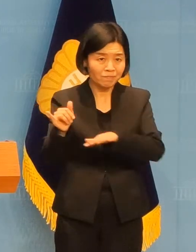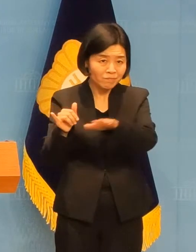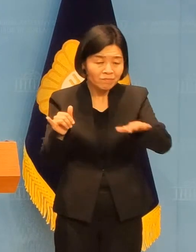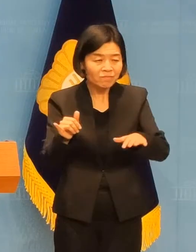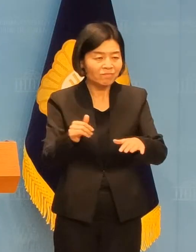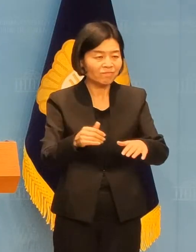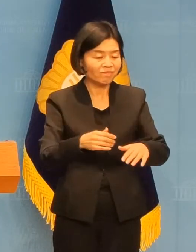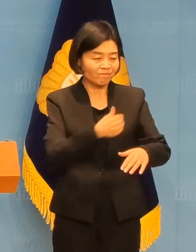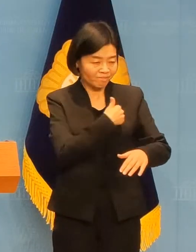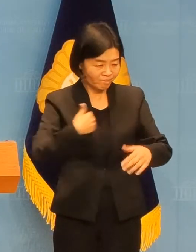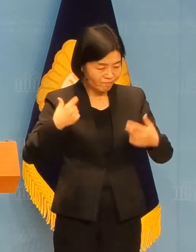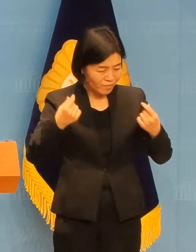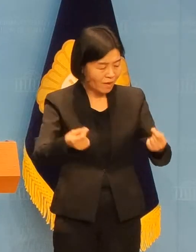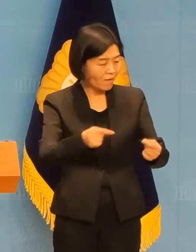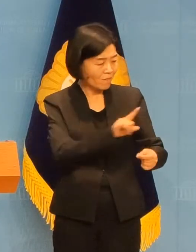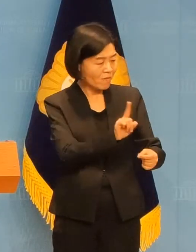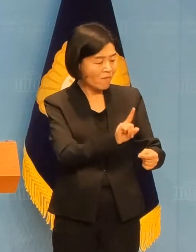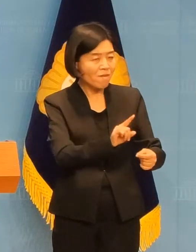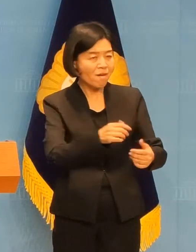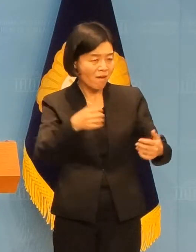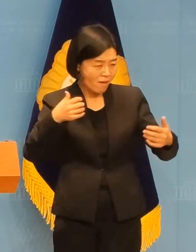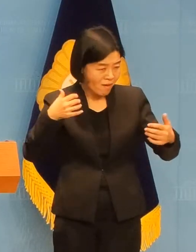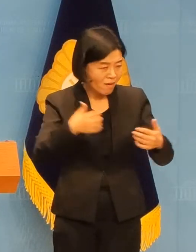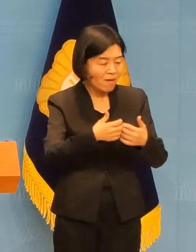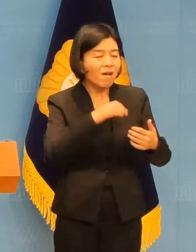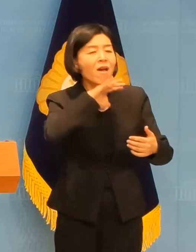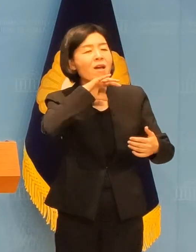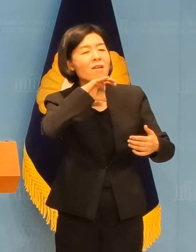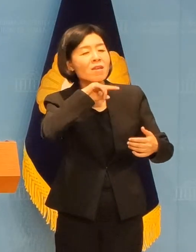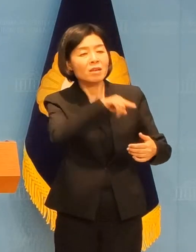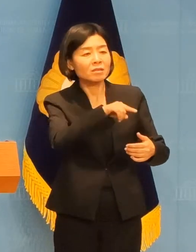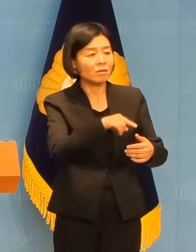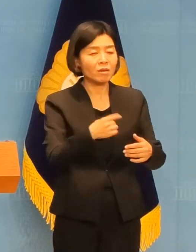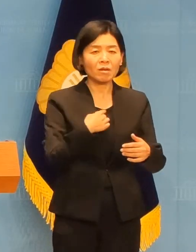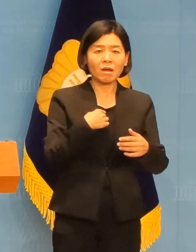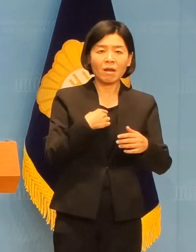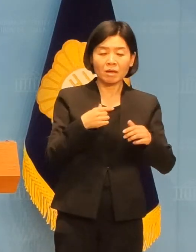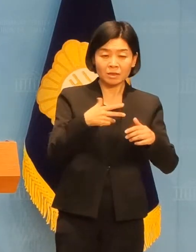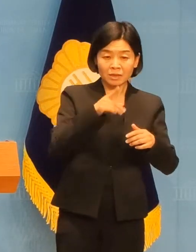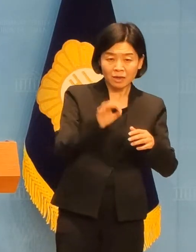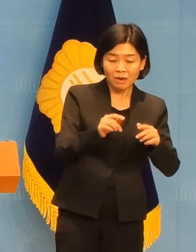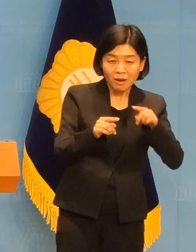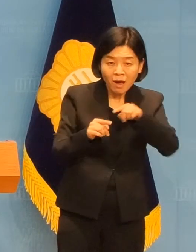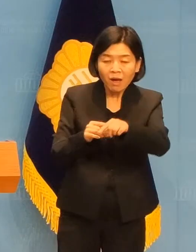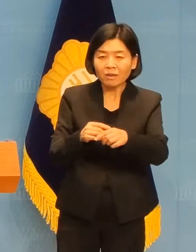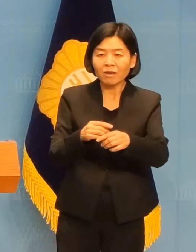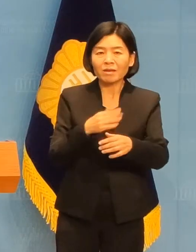정당한 항의를 피해자 코스프레의 소재로 삼으려 한다는 점입니다.